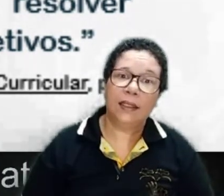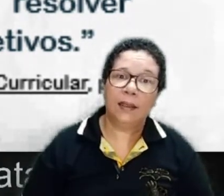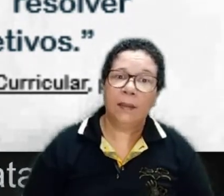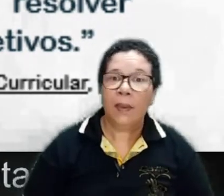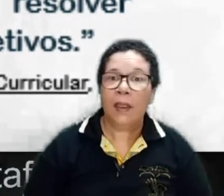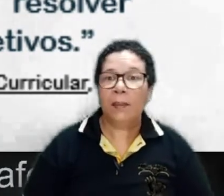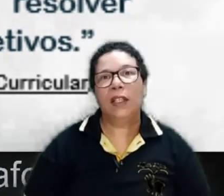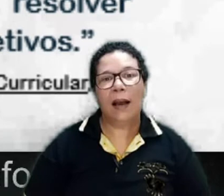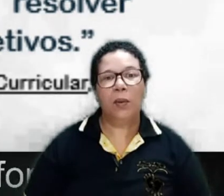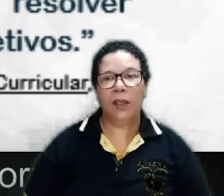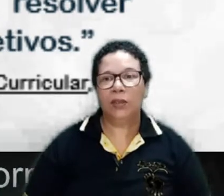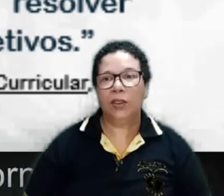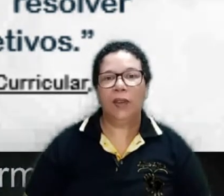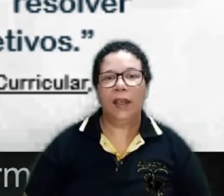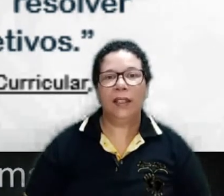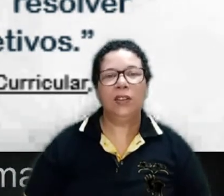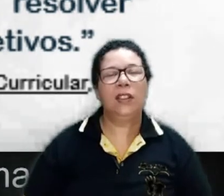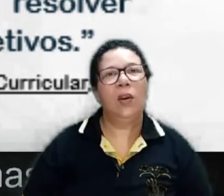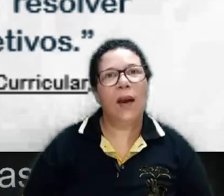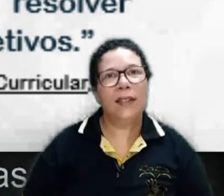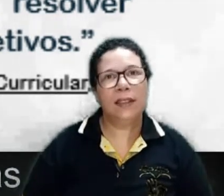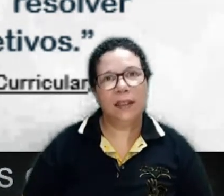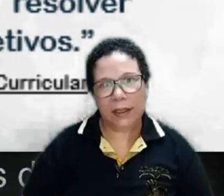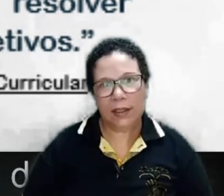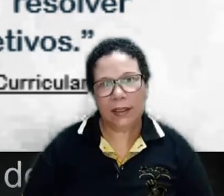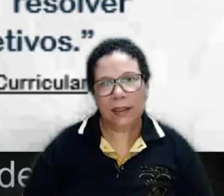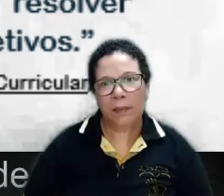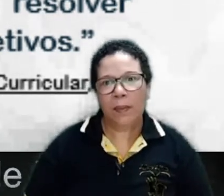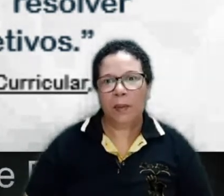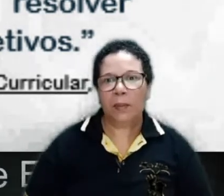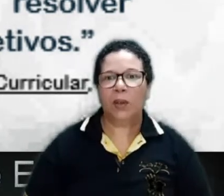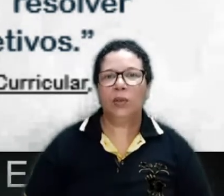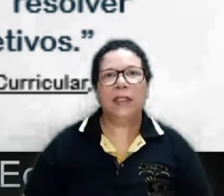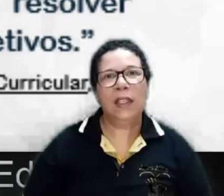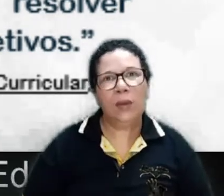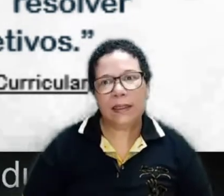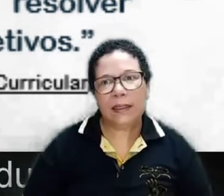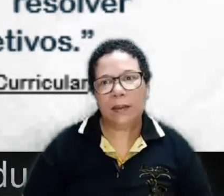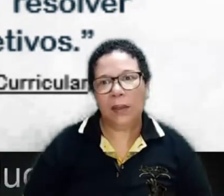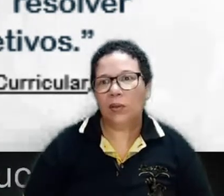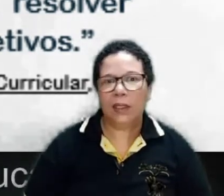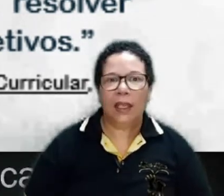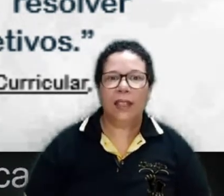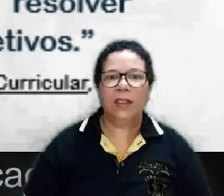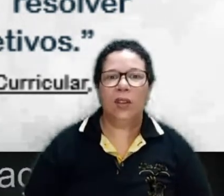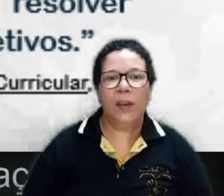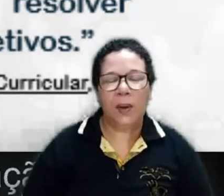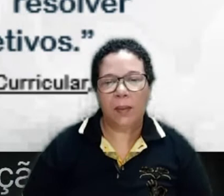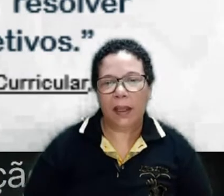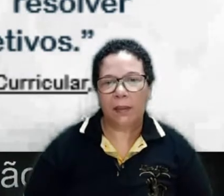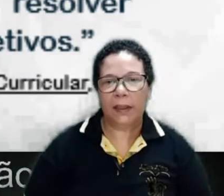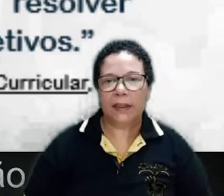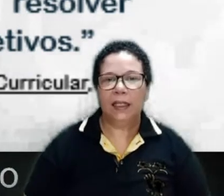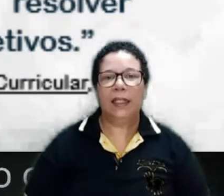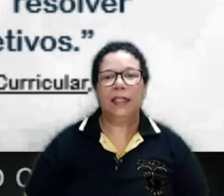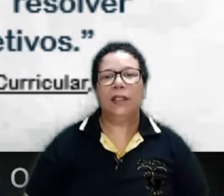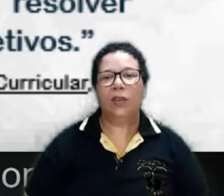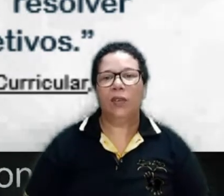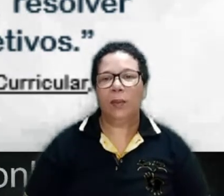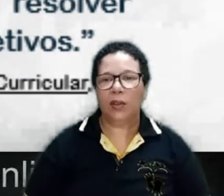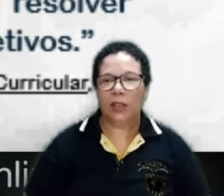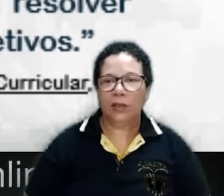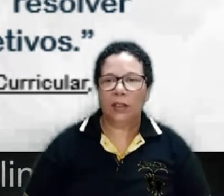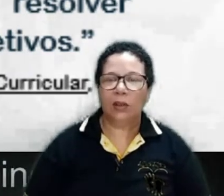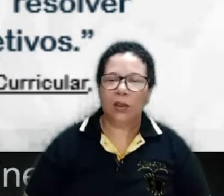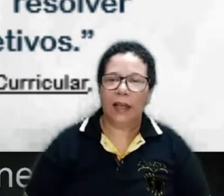para se comunicar por meio de diferentes linguagens e mídias, produzir conhecimentos, resolver problemas e